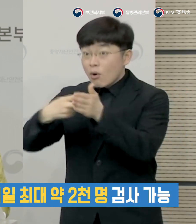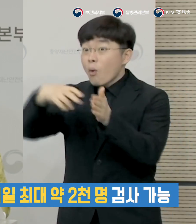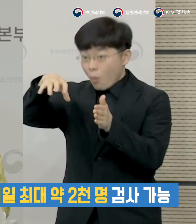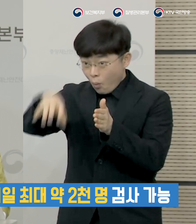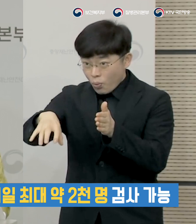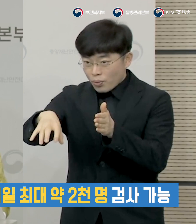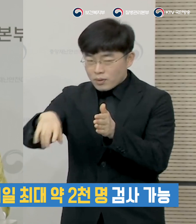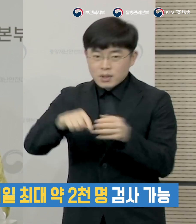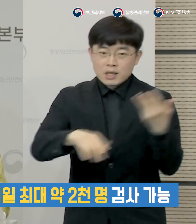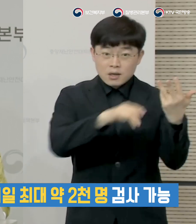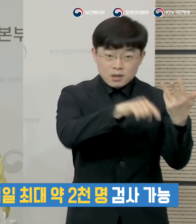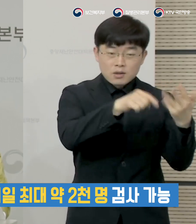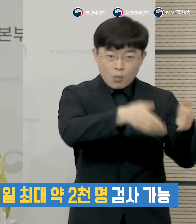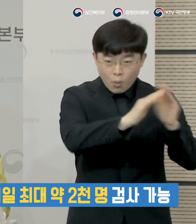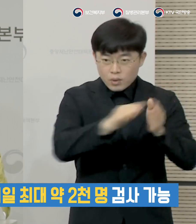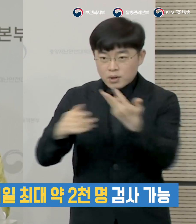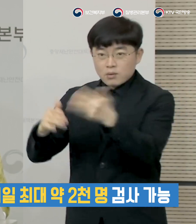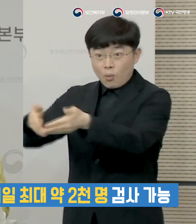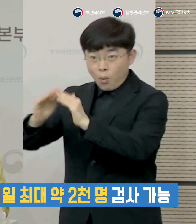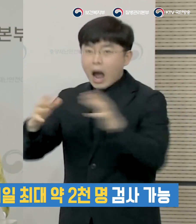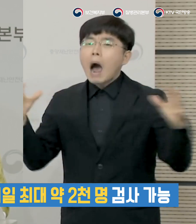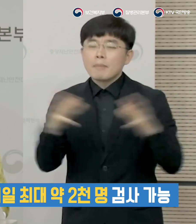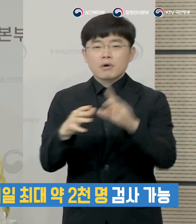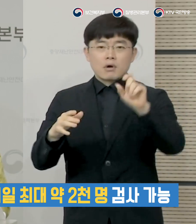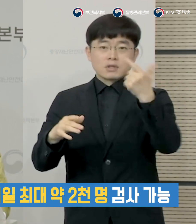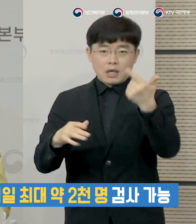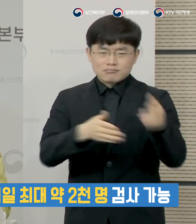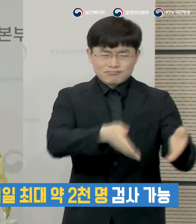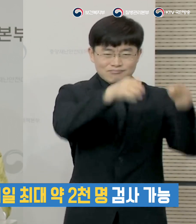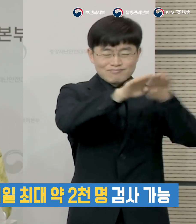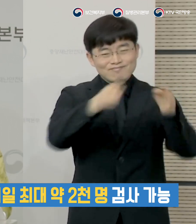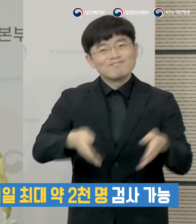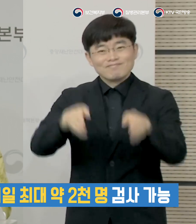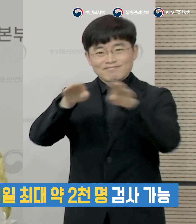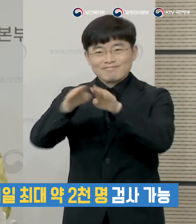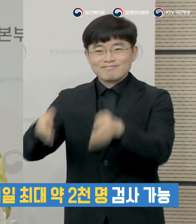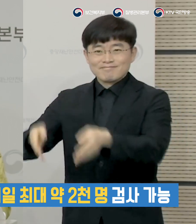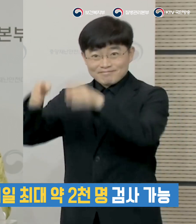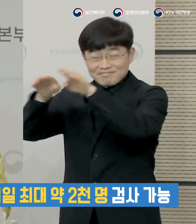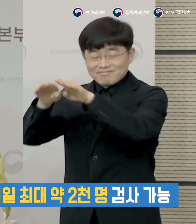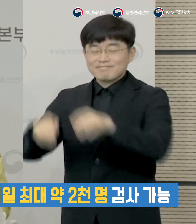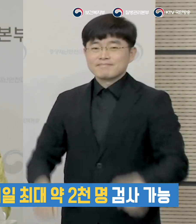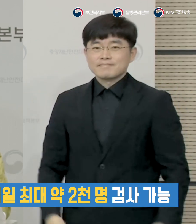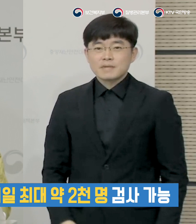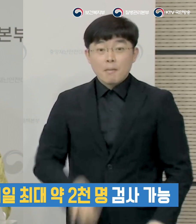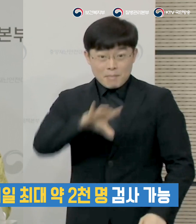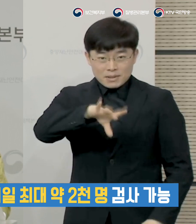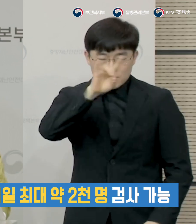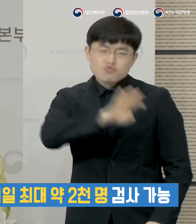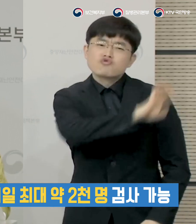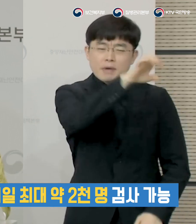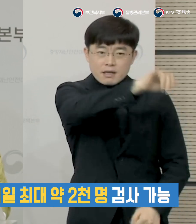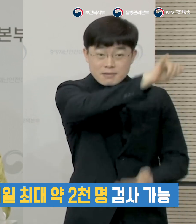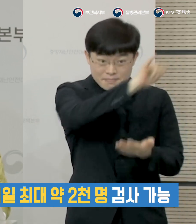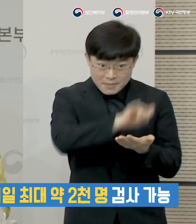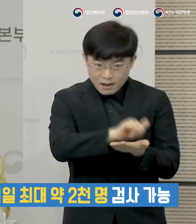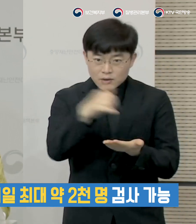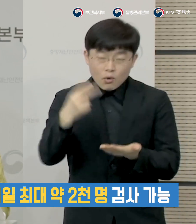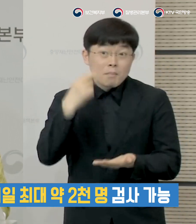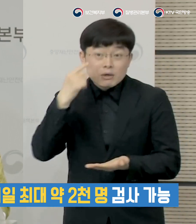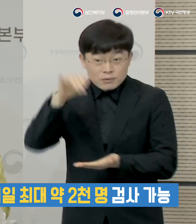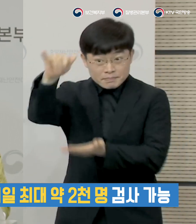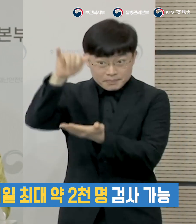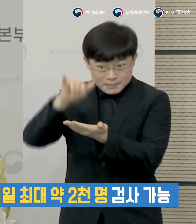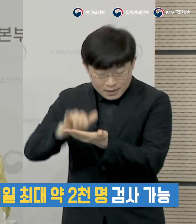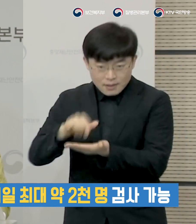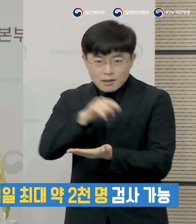제2여객터미널에 각각 8개씩 총 16개의 부스를 설치하여 우선 유럽 입국 외국인 전체와 미국 단기 체류